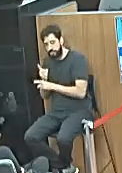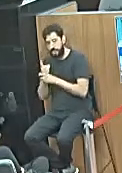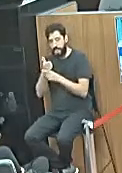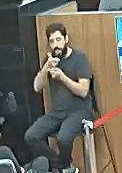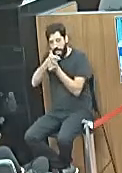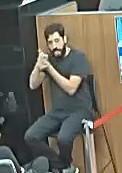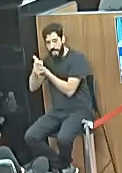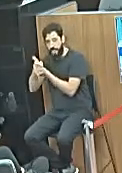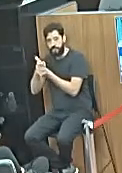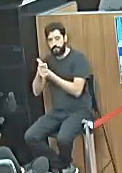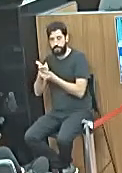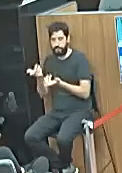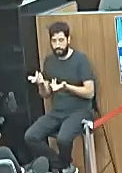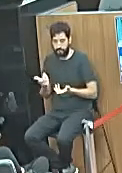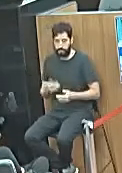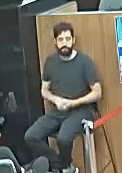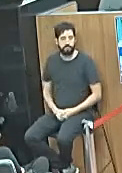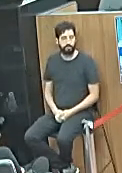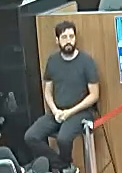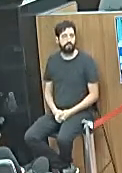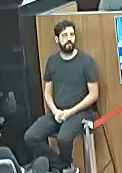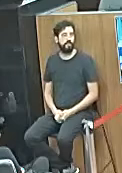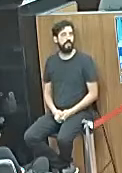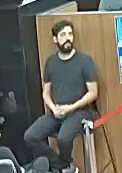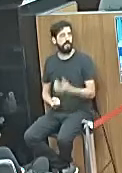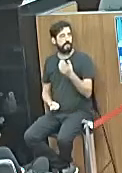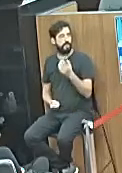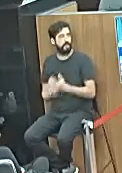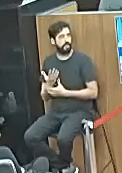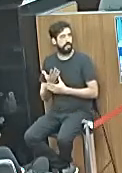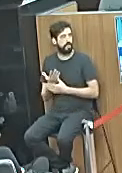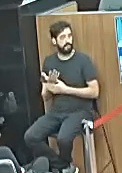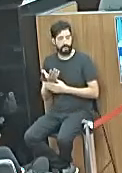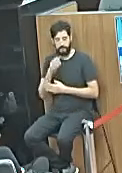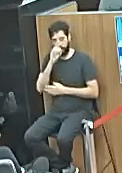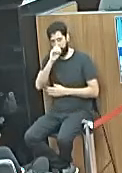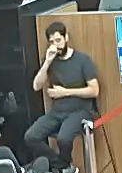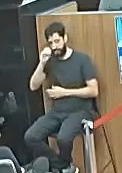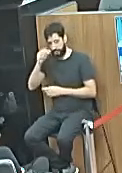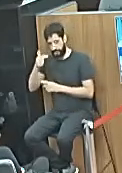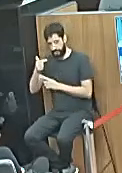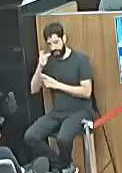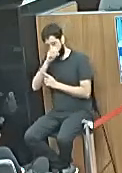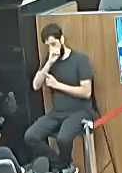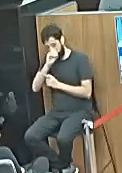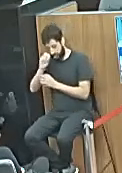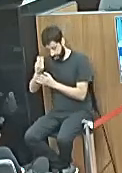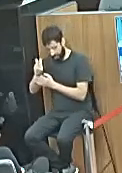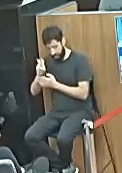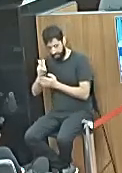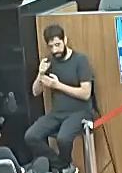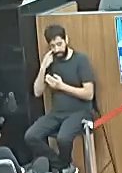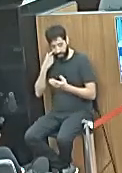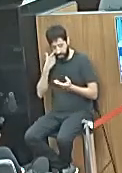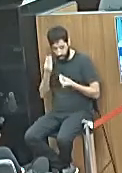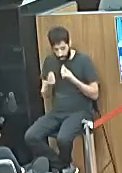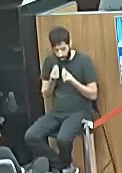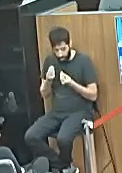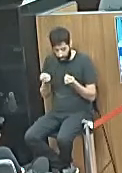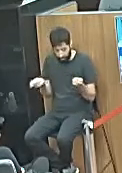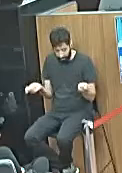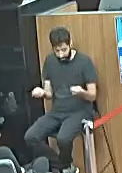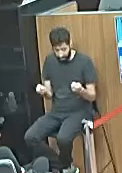suspeitas a criação no âmbito do programa 005 com vistas a viabilizar a nomeação dos